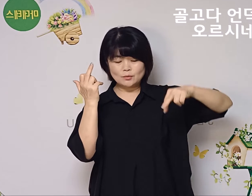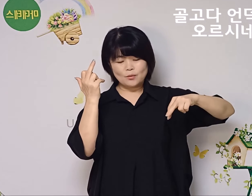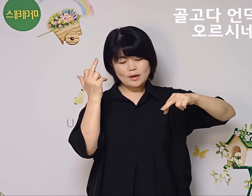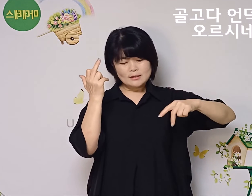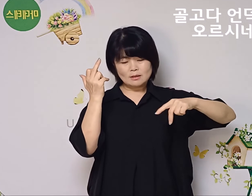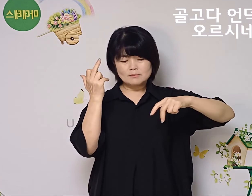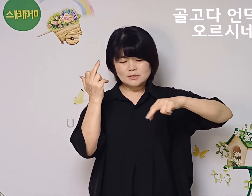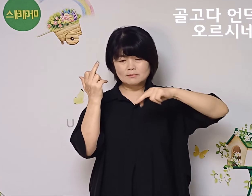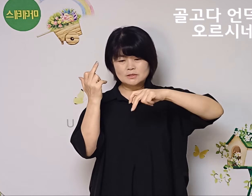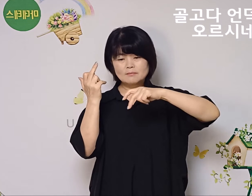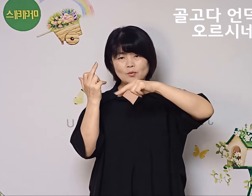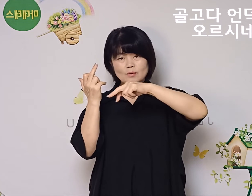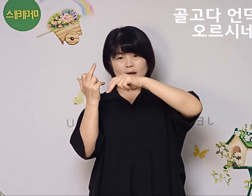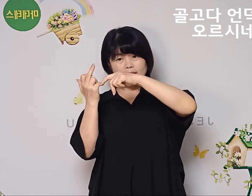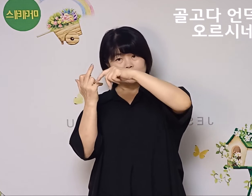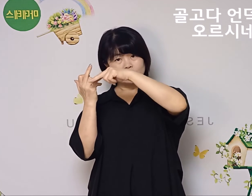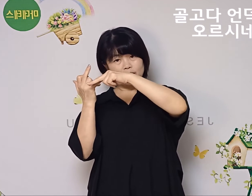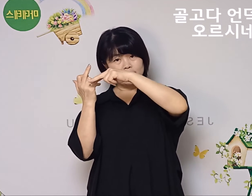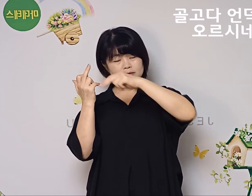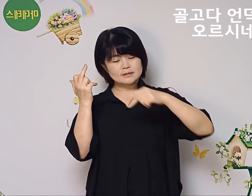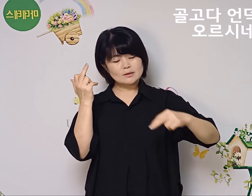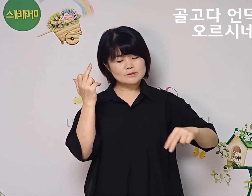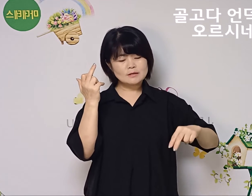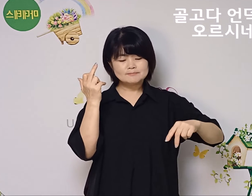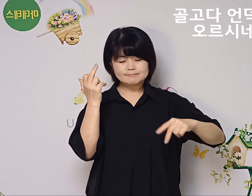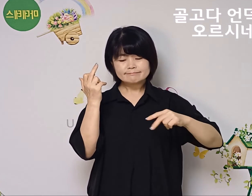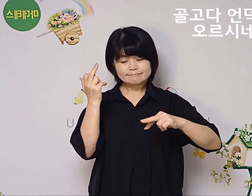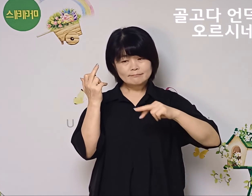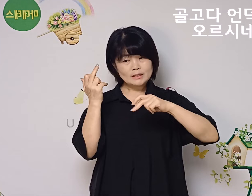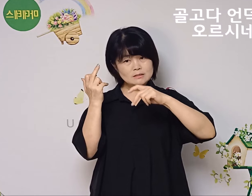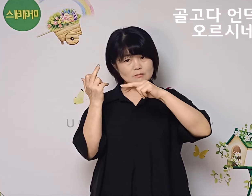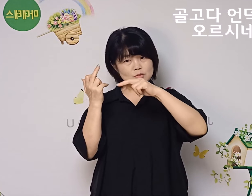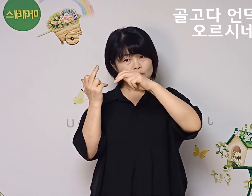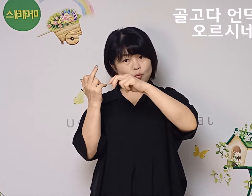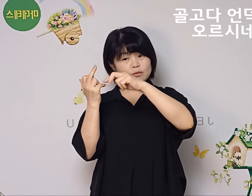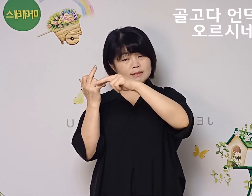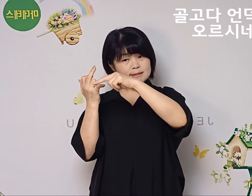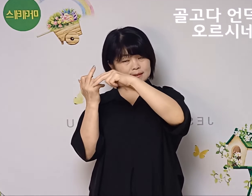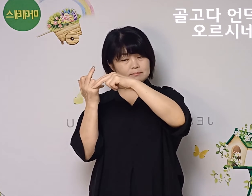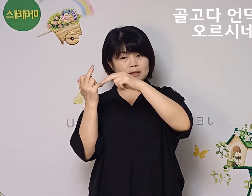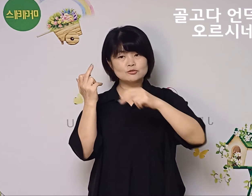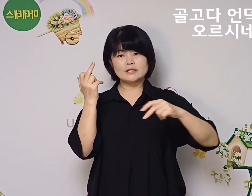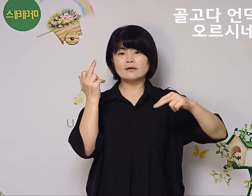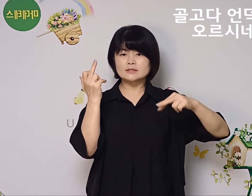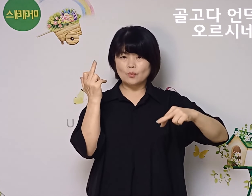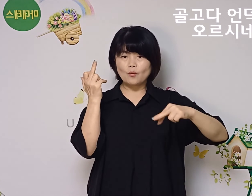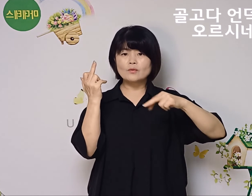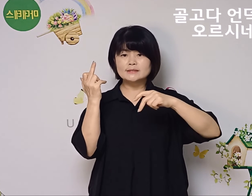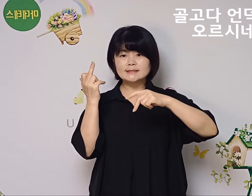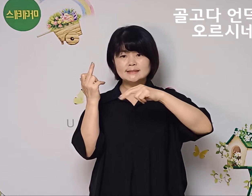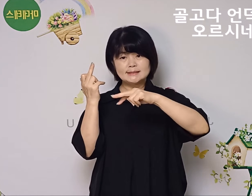다리로 점점점 올라가는 거예요. 근데 여기서 점점 오르는 느낌만 주세요. 그래서